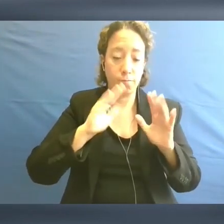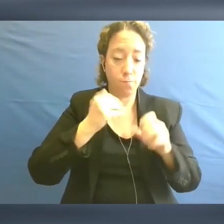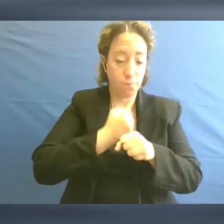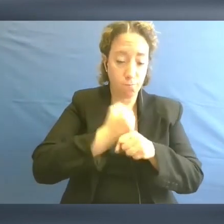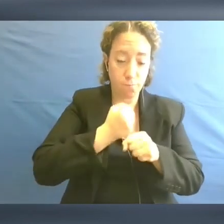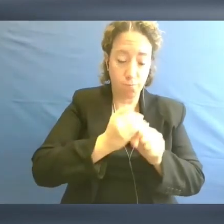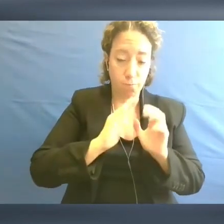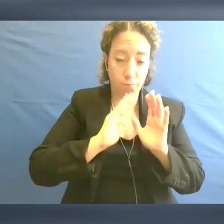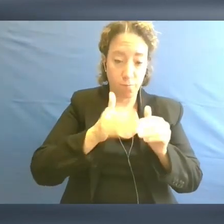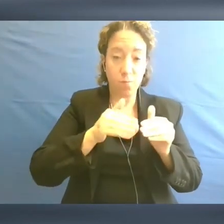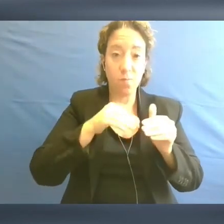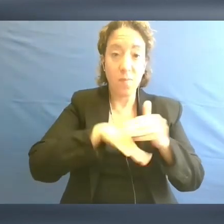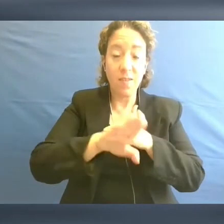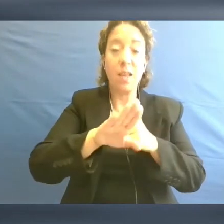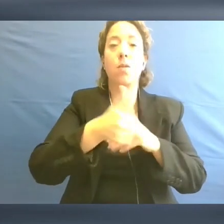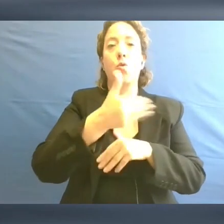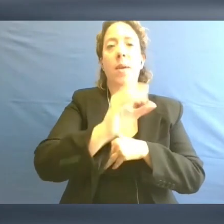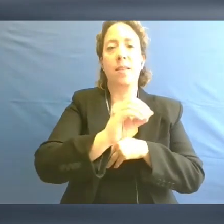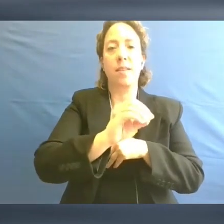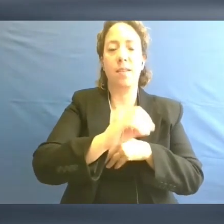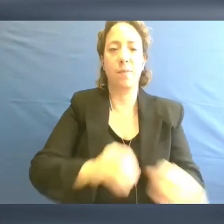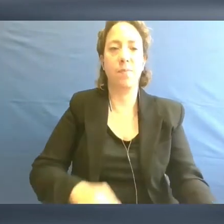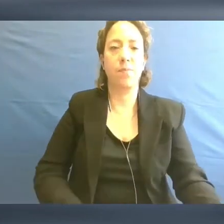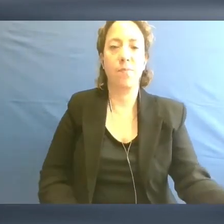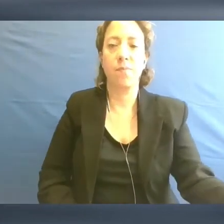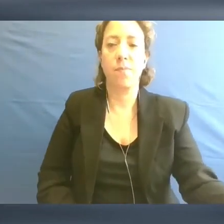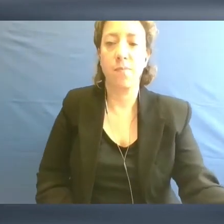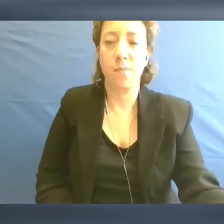de moyens numériques.